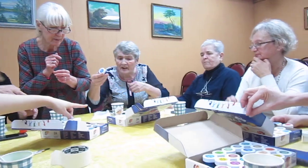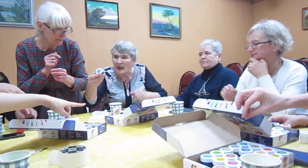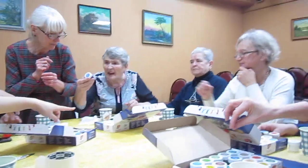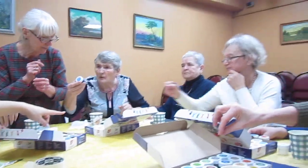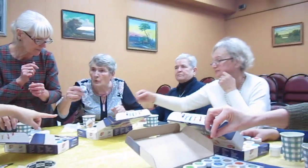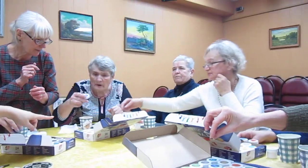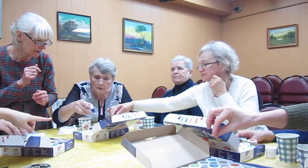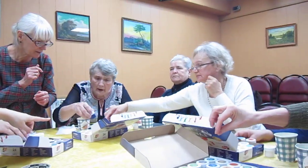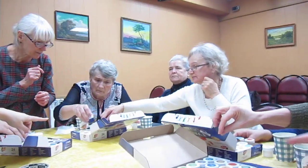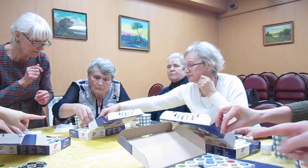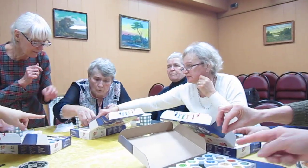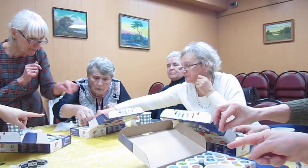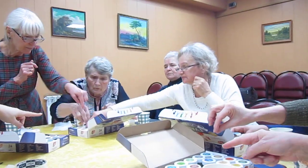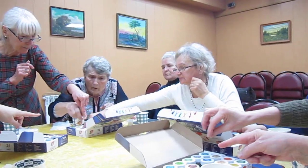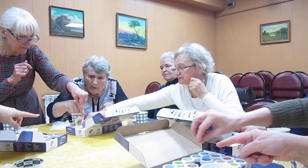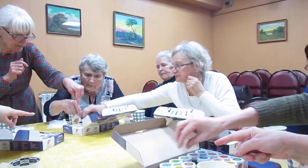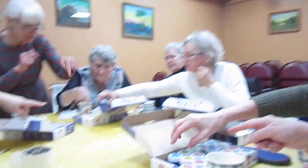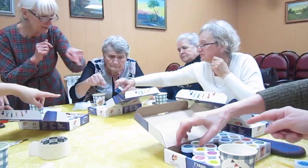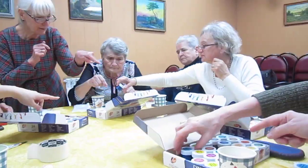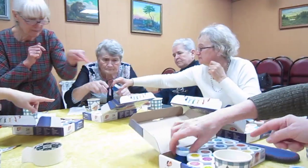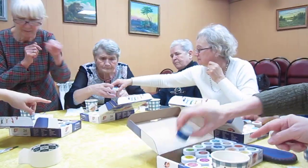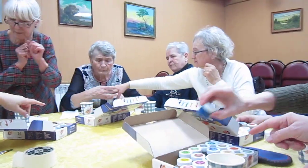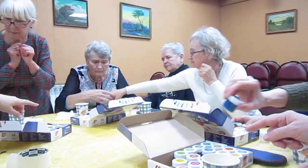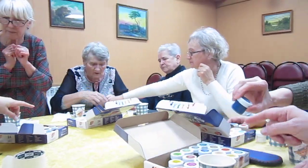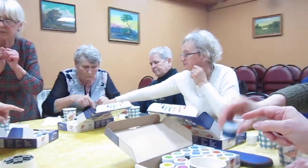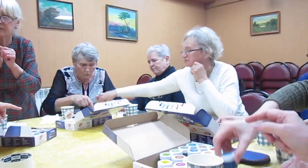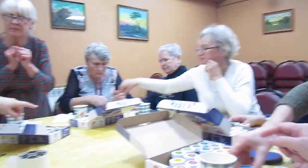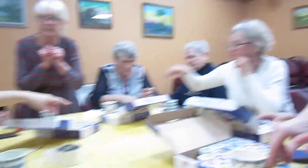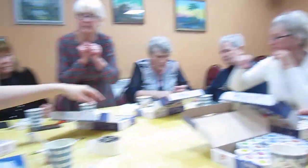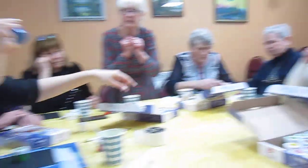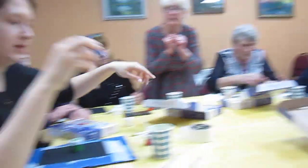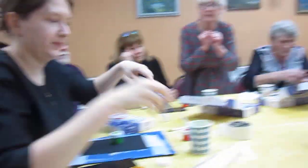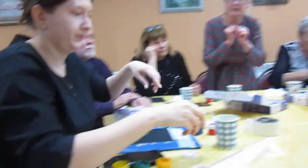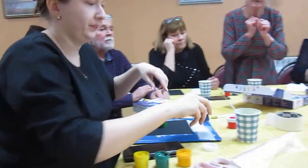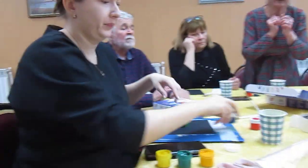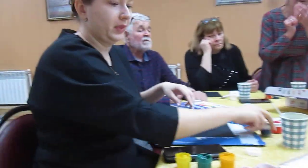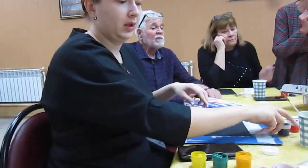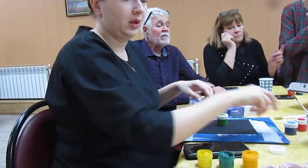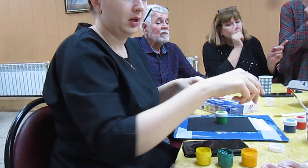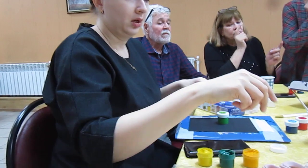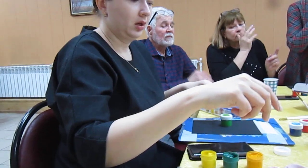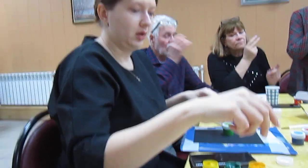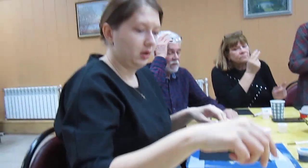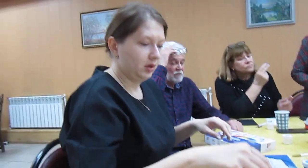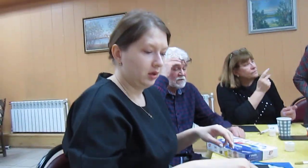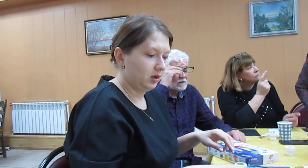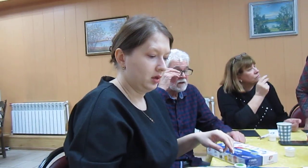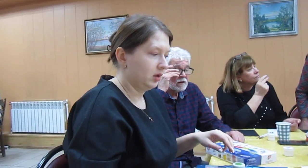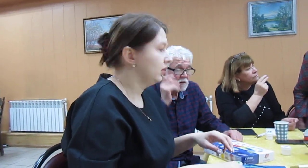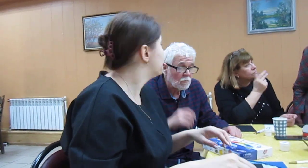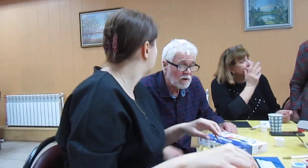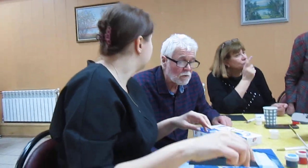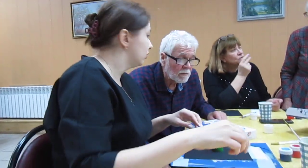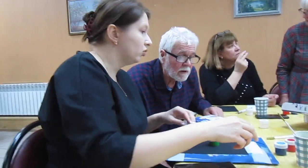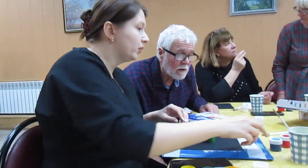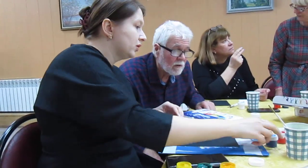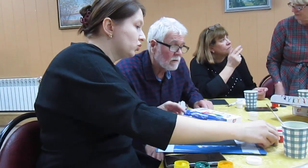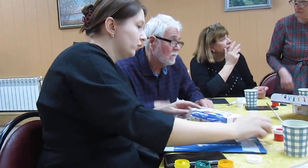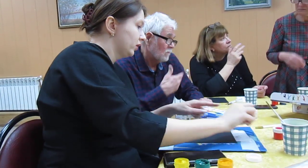Светлая тут. Нет, голубая, темная. Ну, вон же. Так. Вам написано, да? Да, голубая, темная.